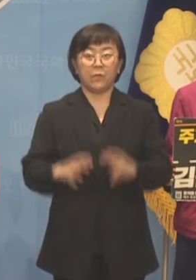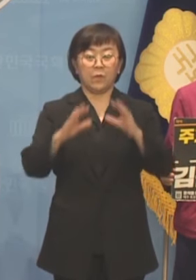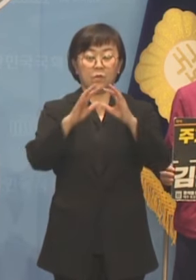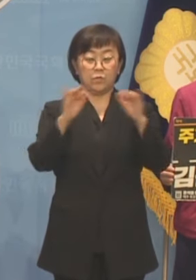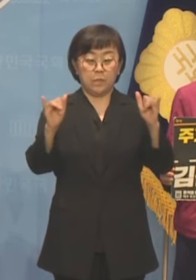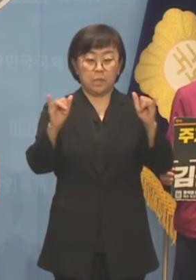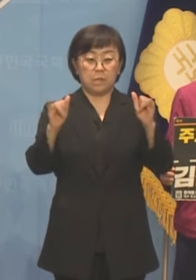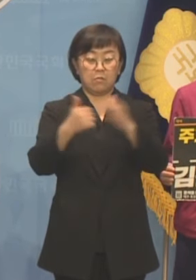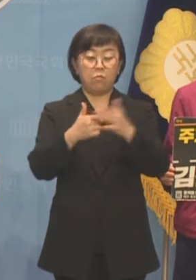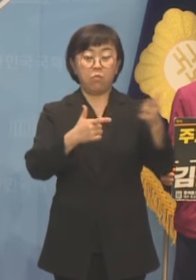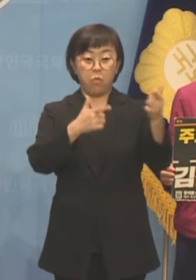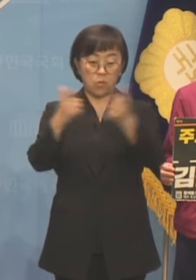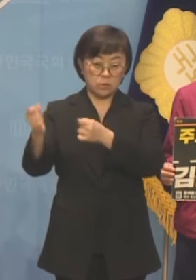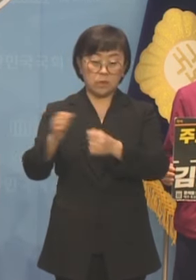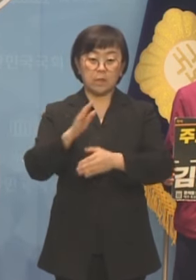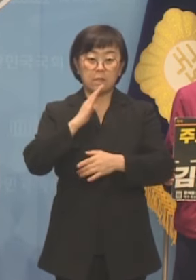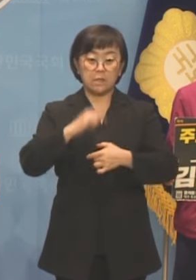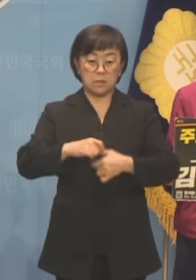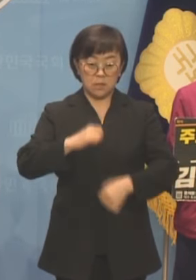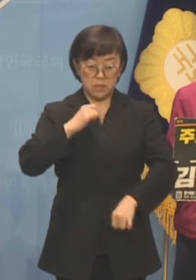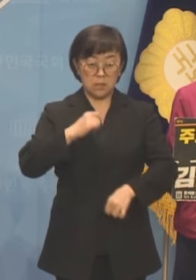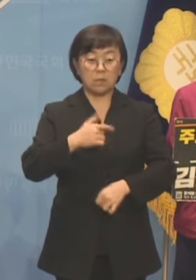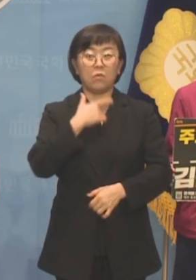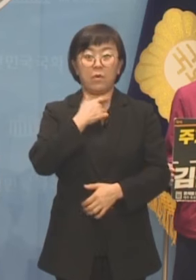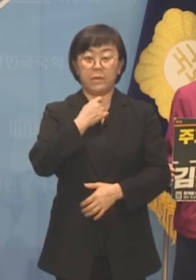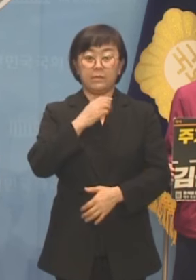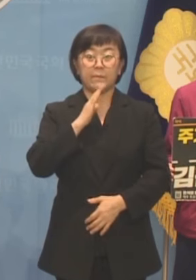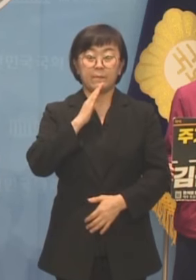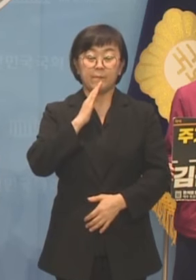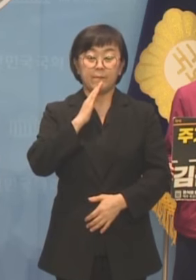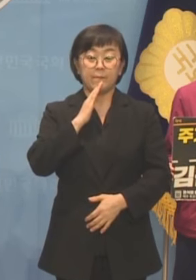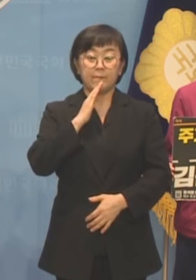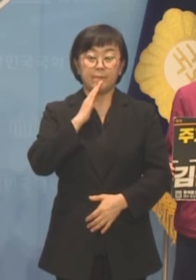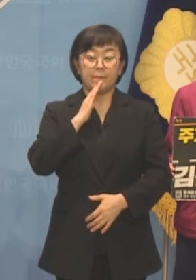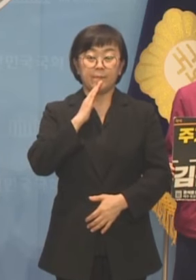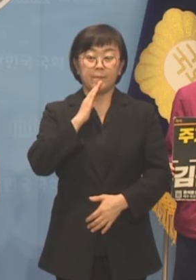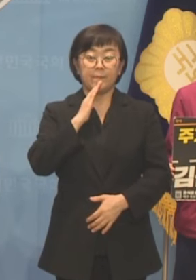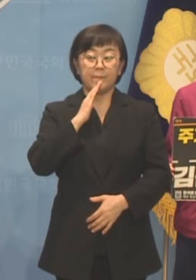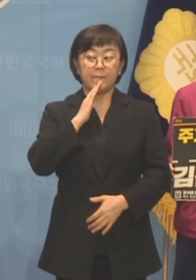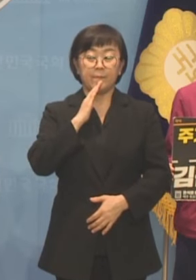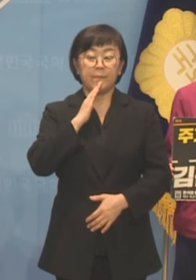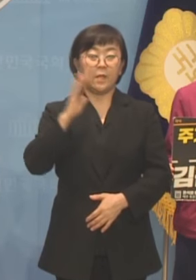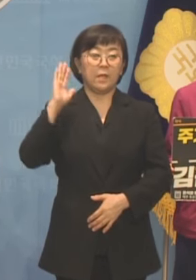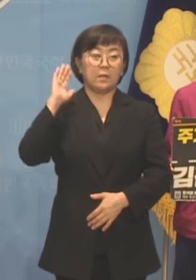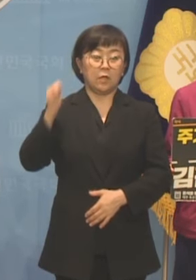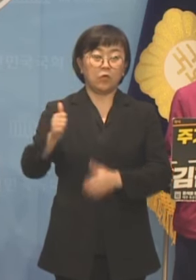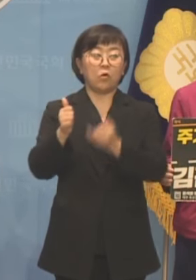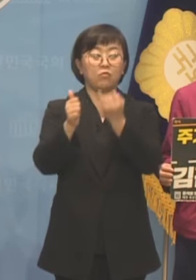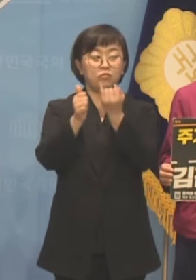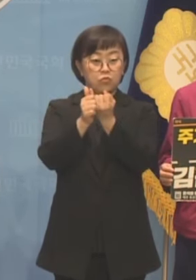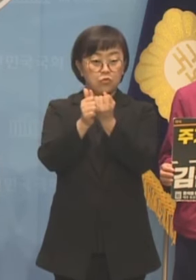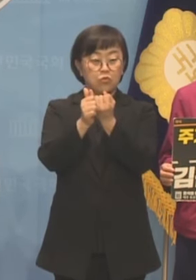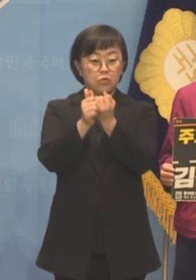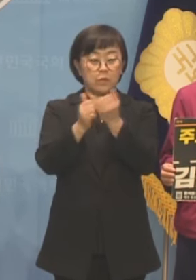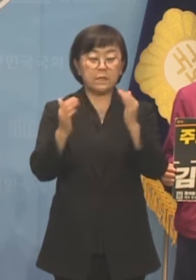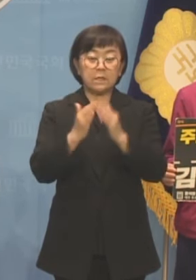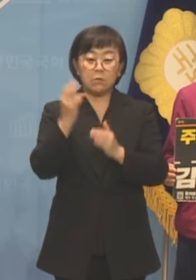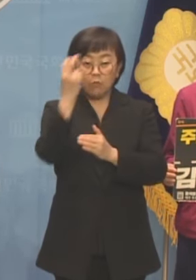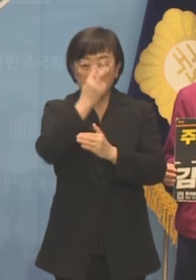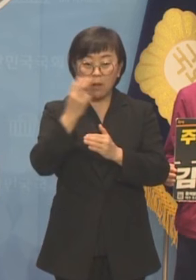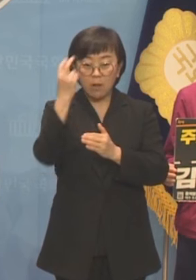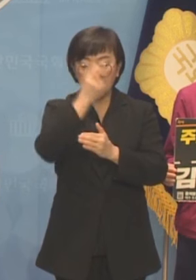국민 모두가이 진실을 갈망하고 있습니다 그러나 대통령 부부 집사